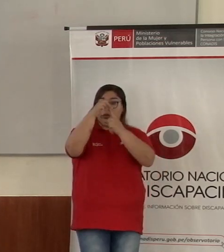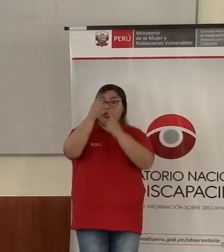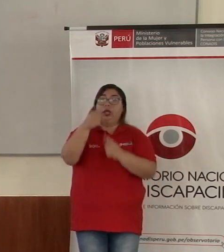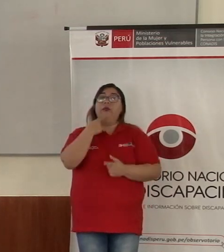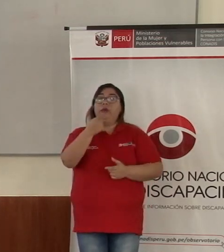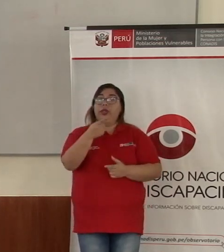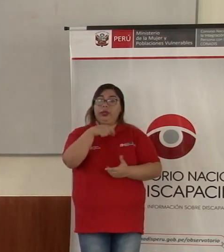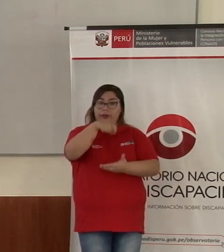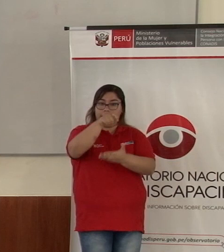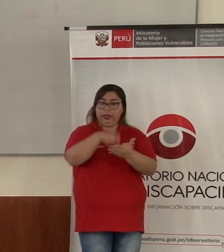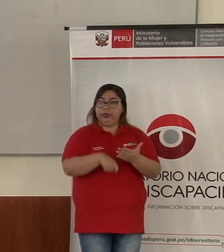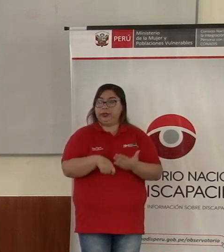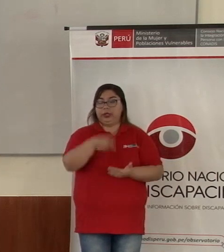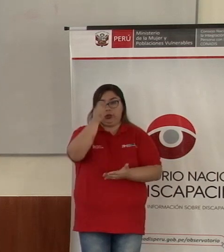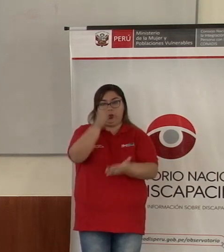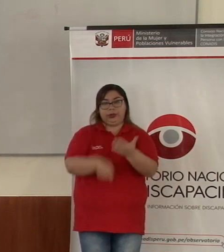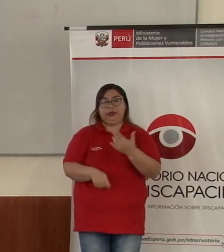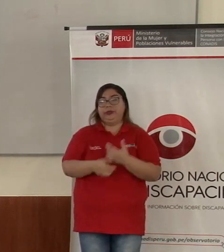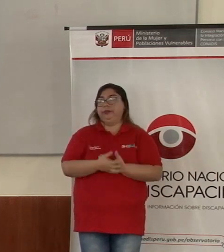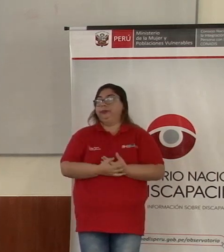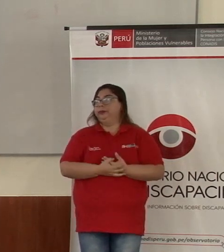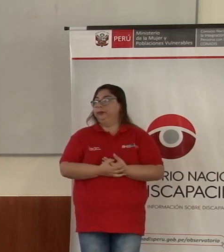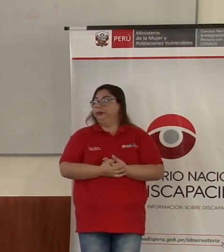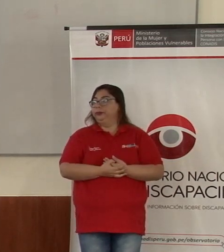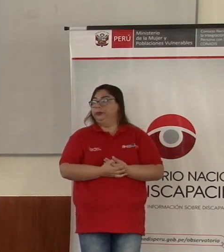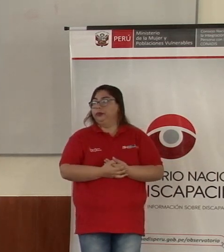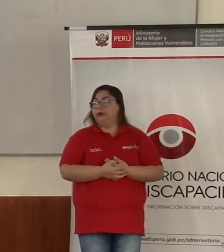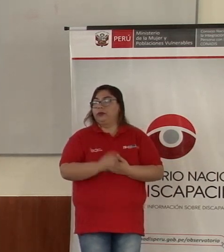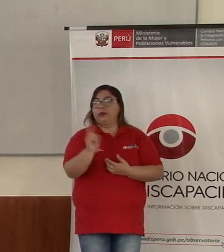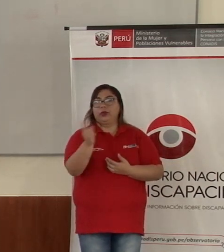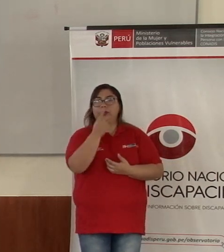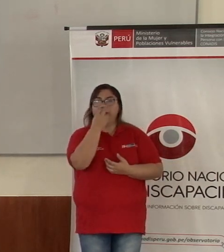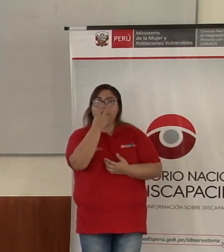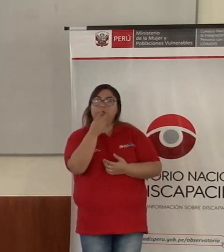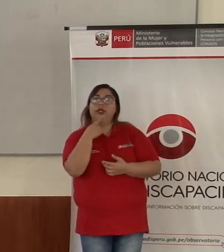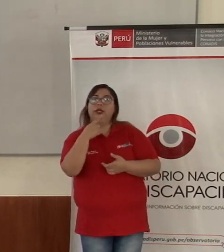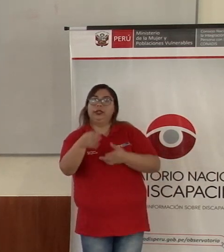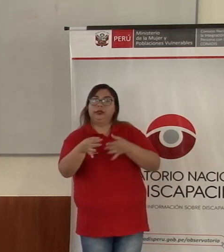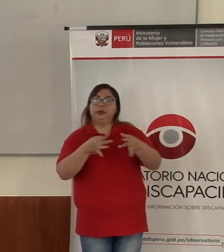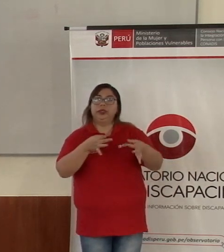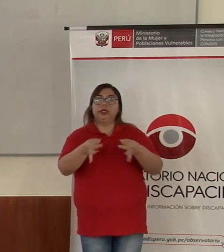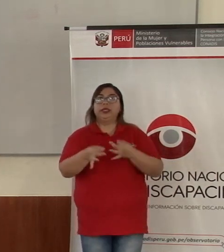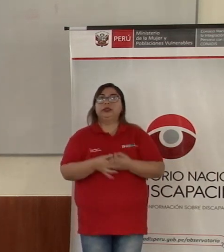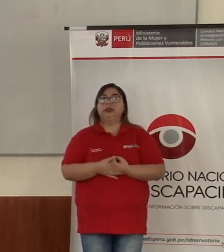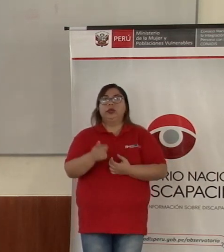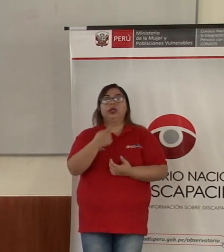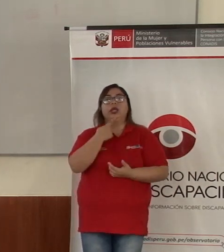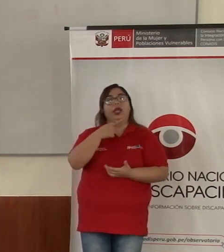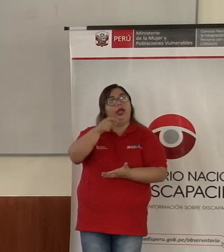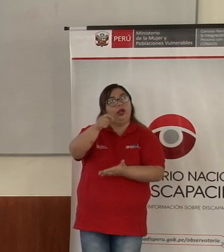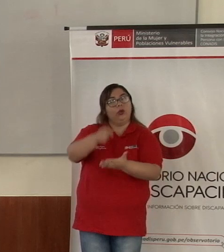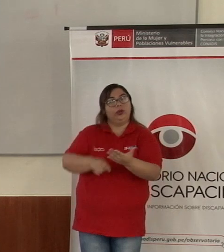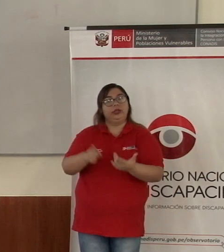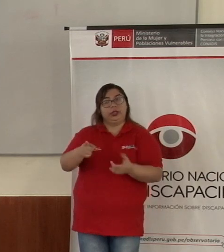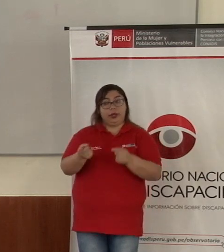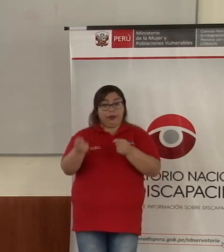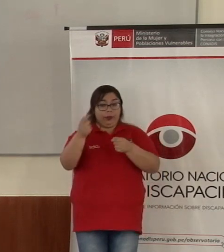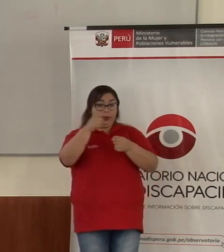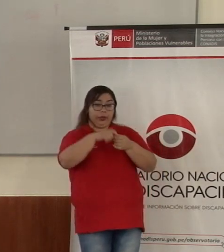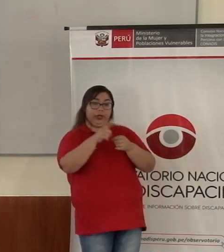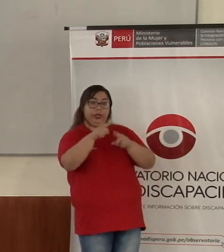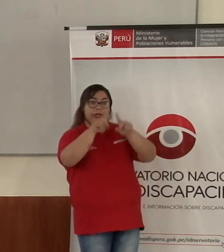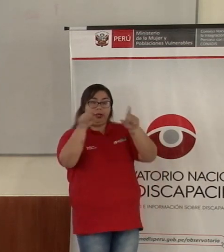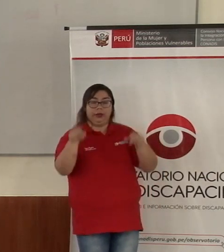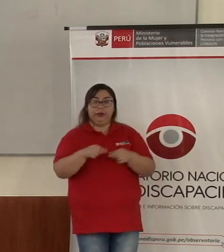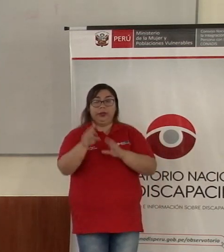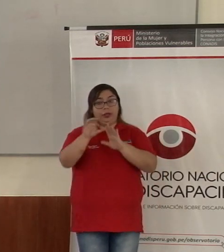la norma es el juez, por una interpretación que el juez la puede dar dentro del marco de